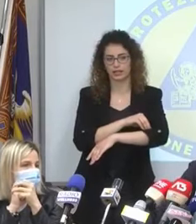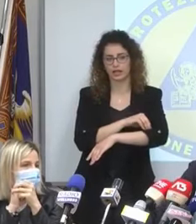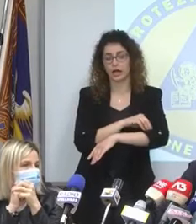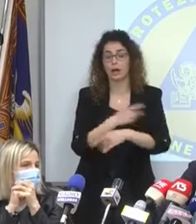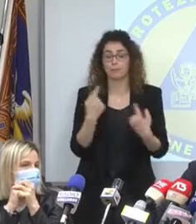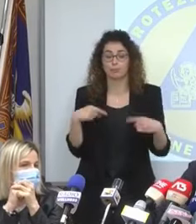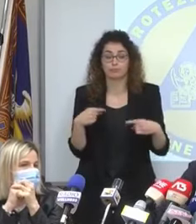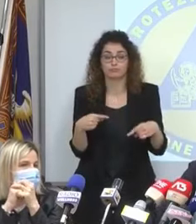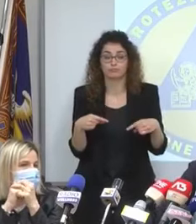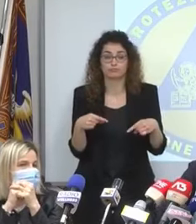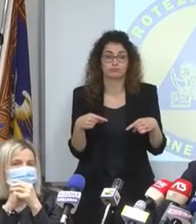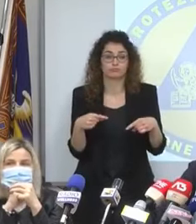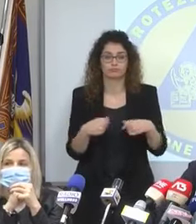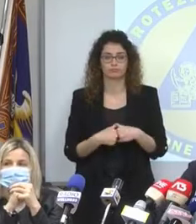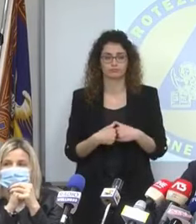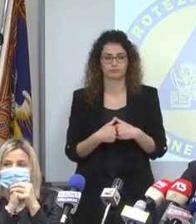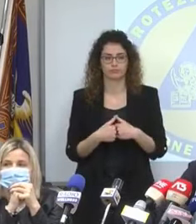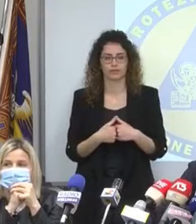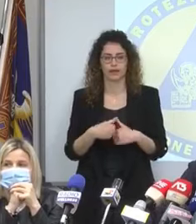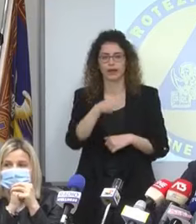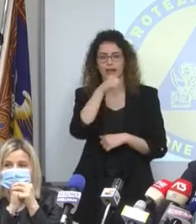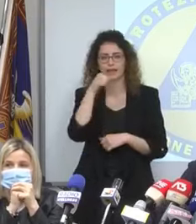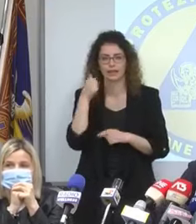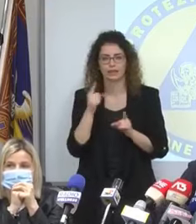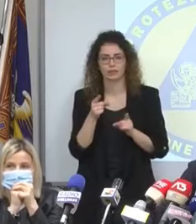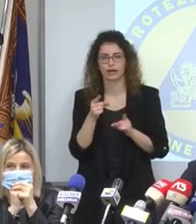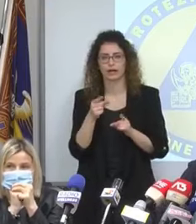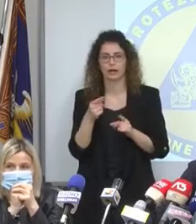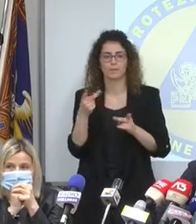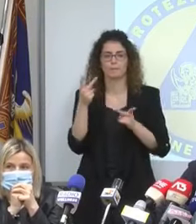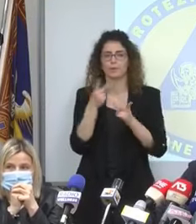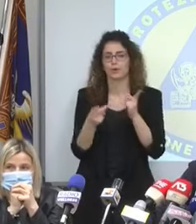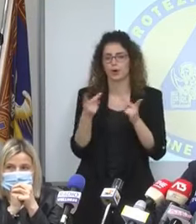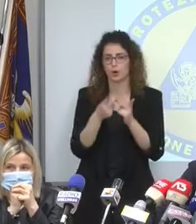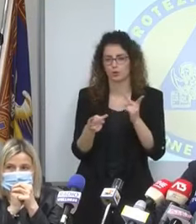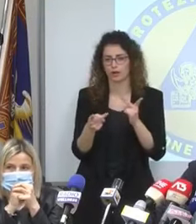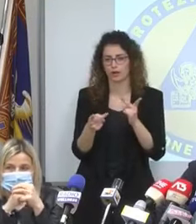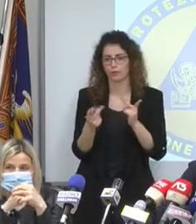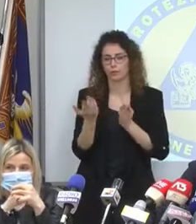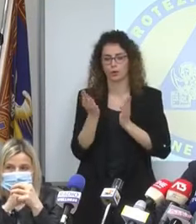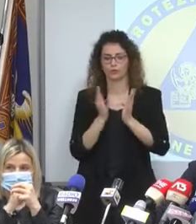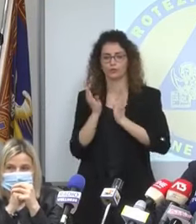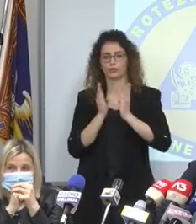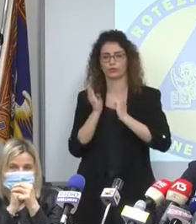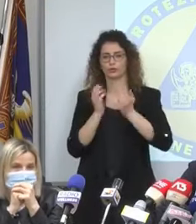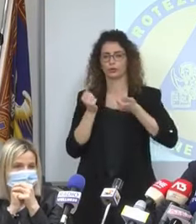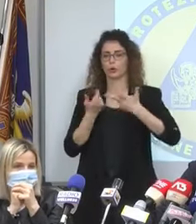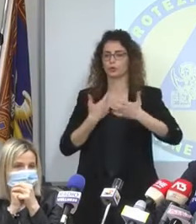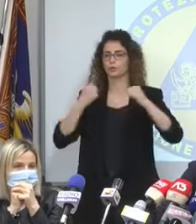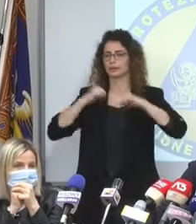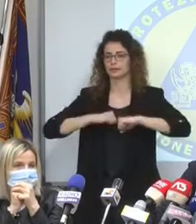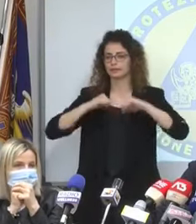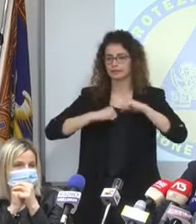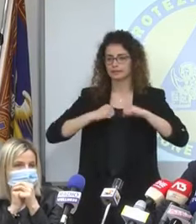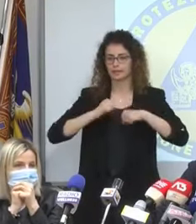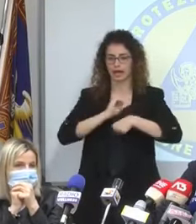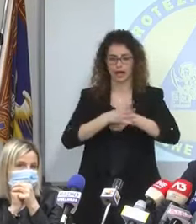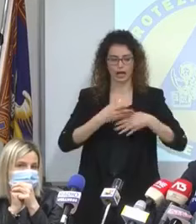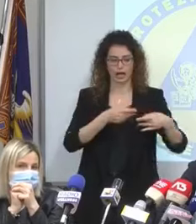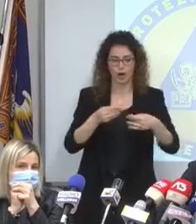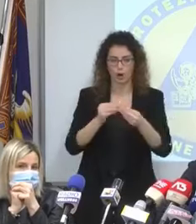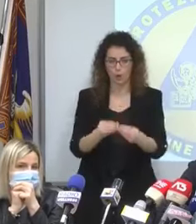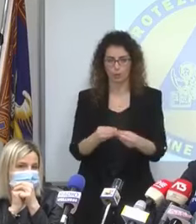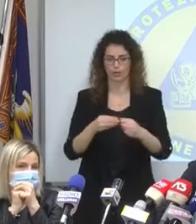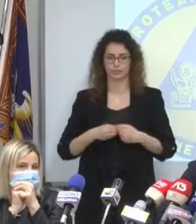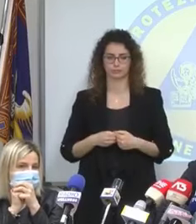Sicuramente, comunque ci sarà necessità di fare un tagliando rispetto anche ai dati sanitari, epidemiologici che ci sono,